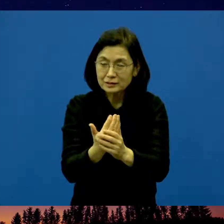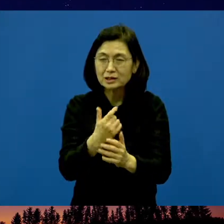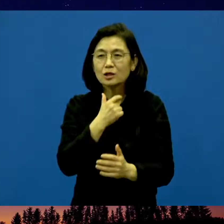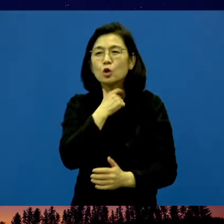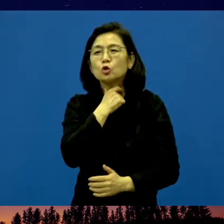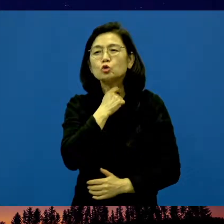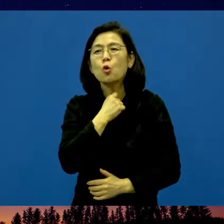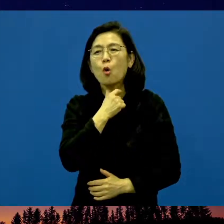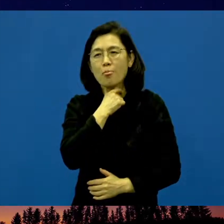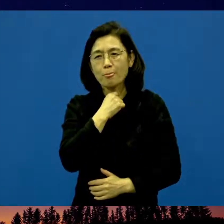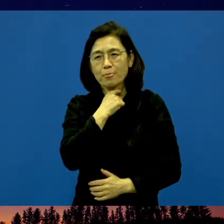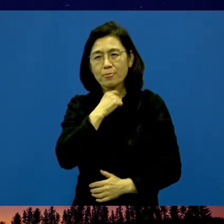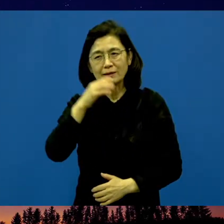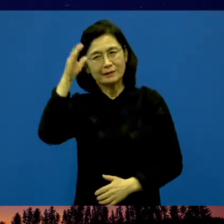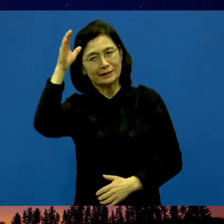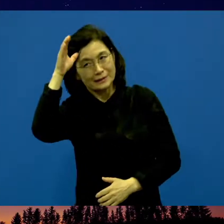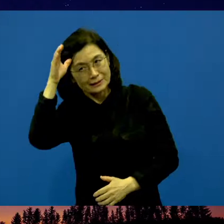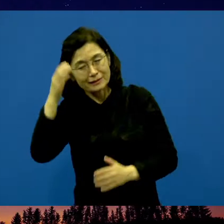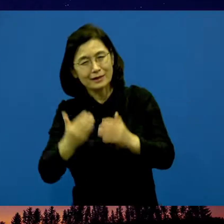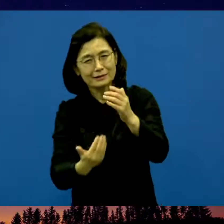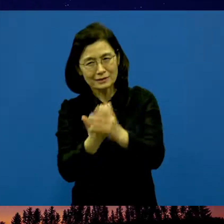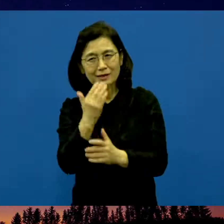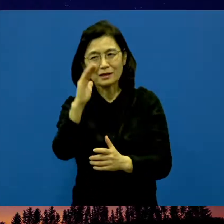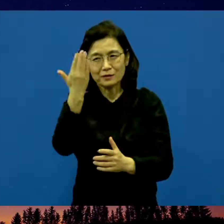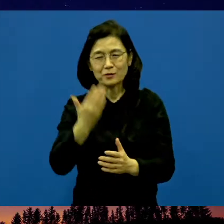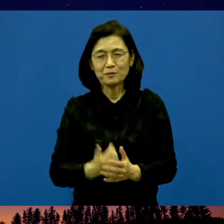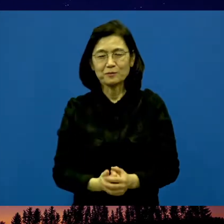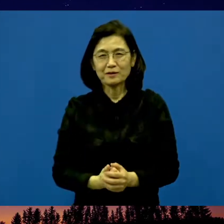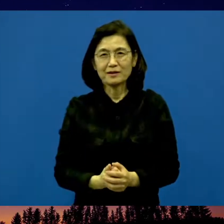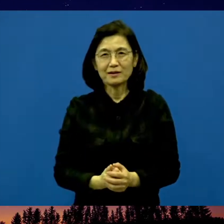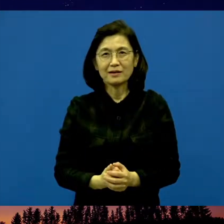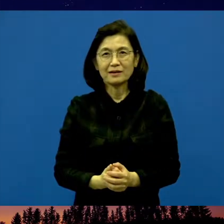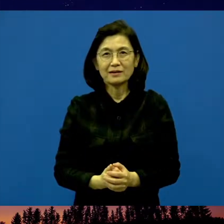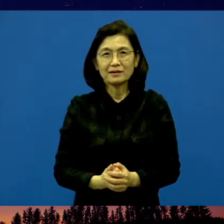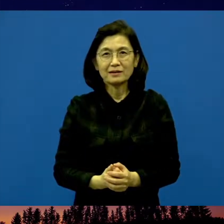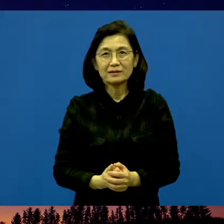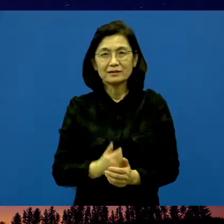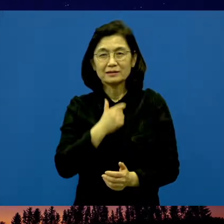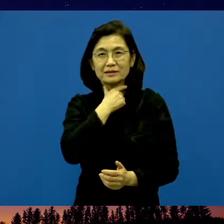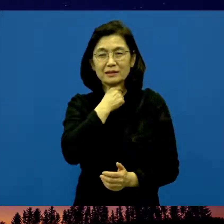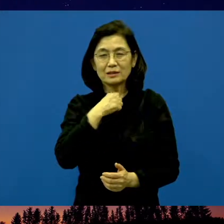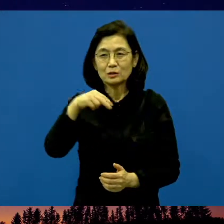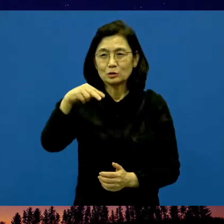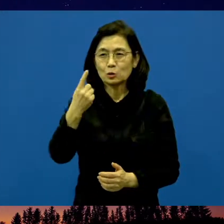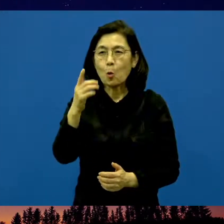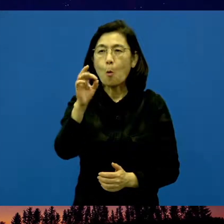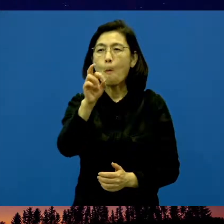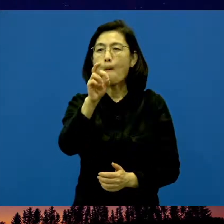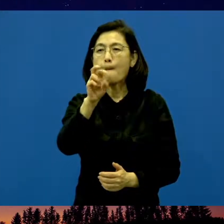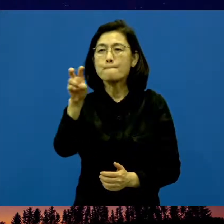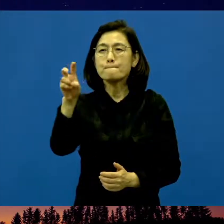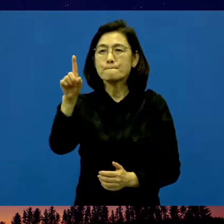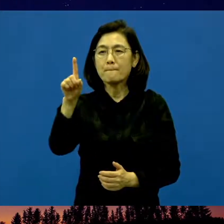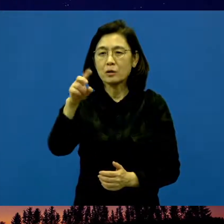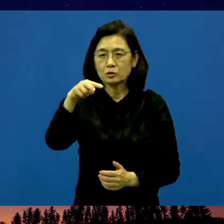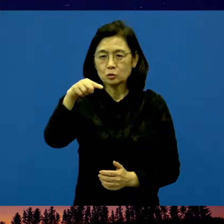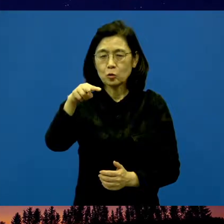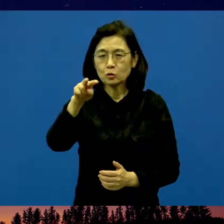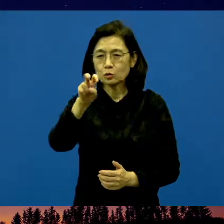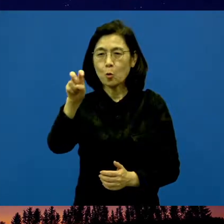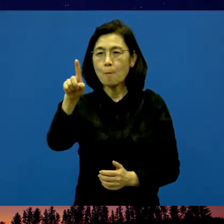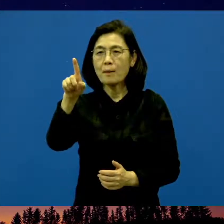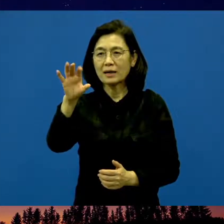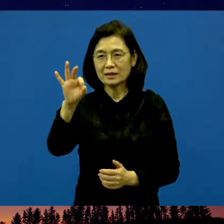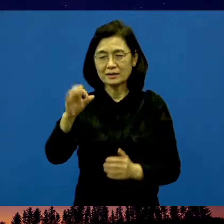있고, 열망이라고 얘기할 수도 있어요. 어찌됐든 소망이라고 얘기할 수 있습니다. 하나님을 위해 살고